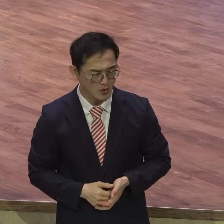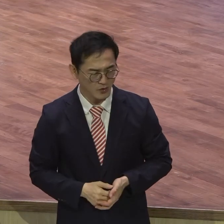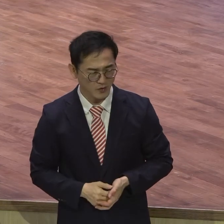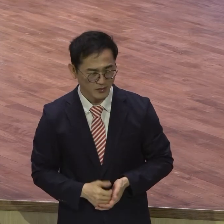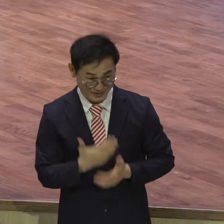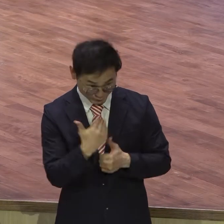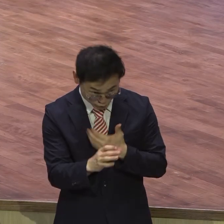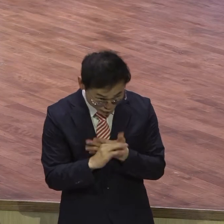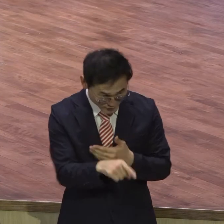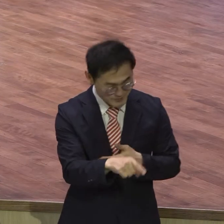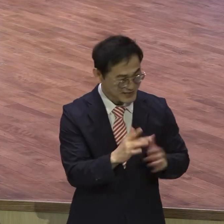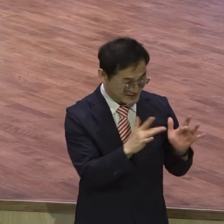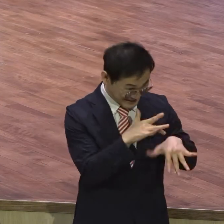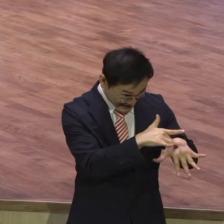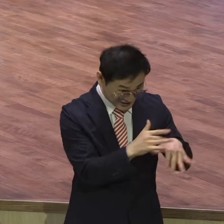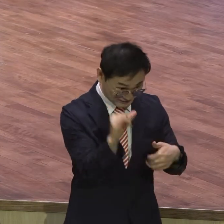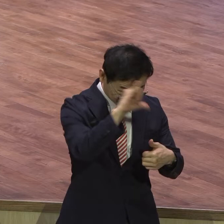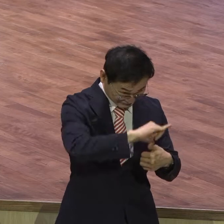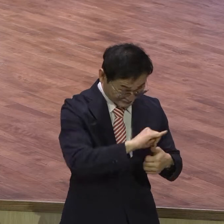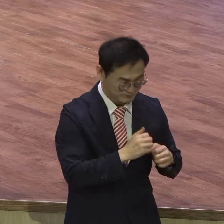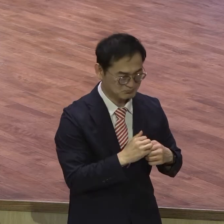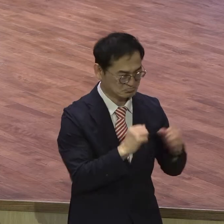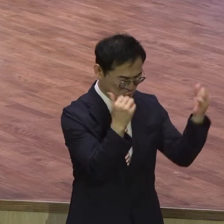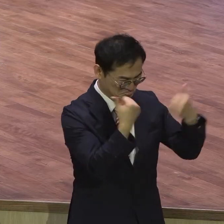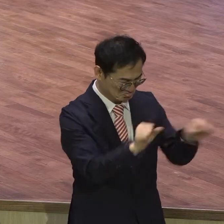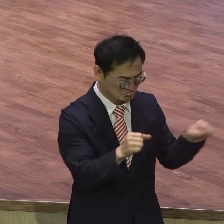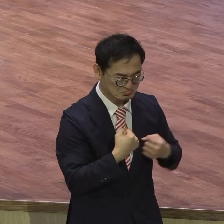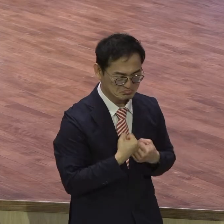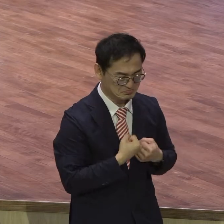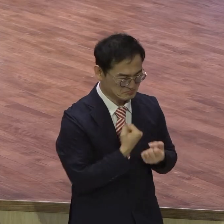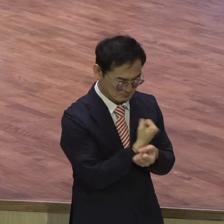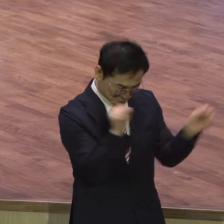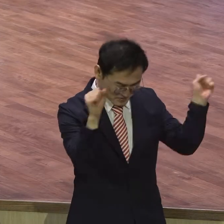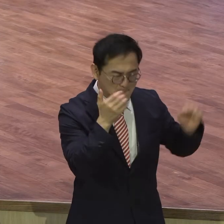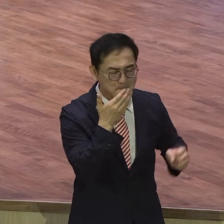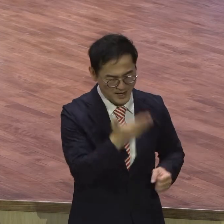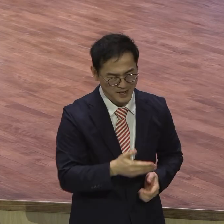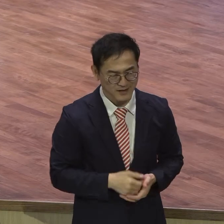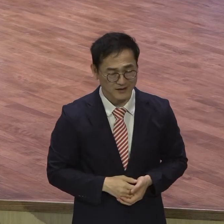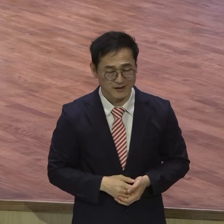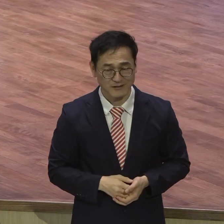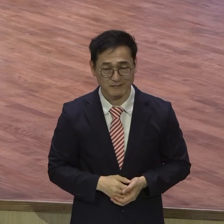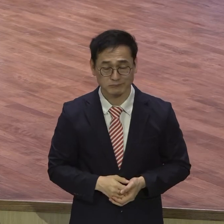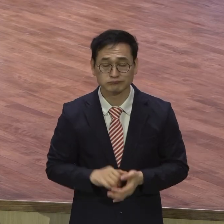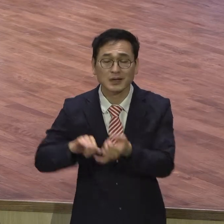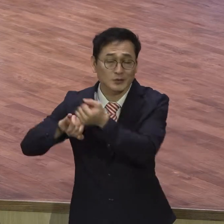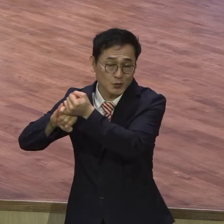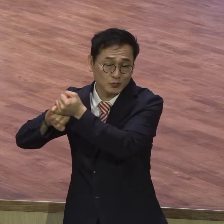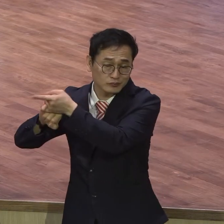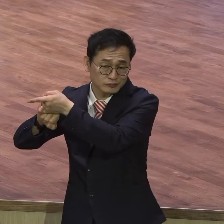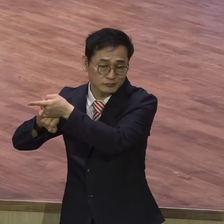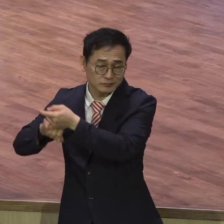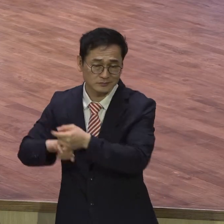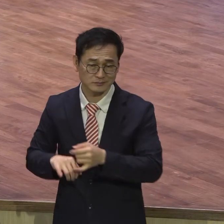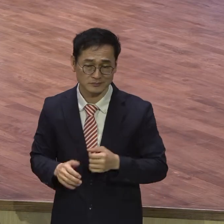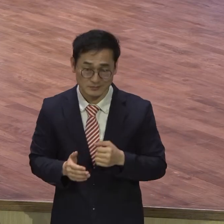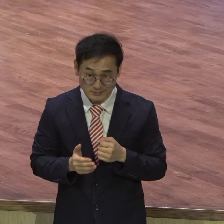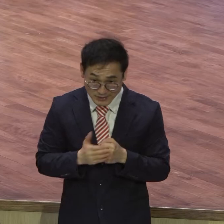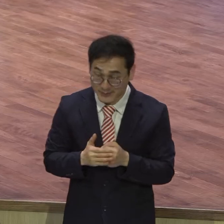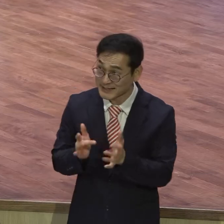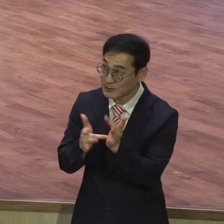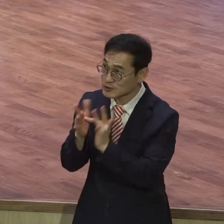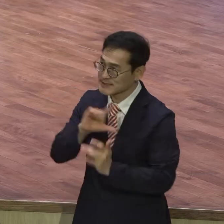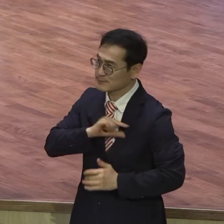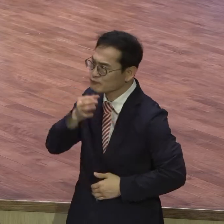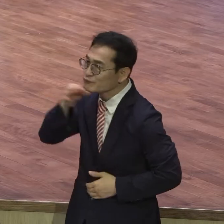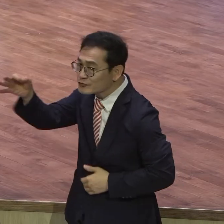분명히 말씀하고 있어요 미치신 예수께서 임하시는 순간 귀신이 쫓겨나게 되어있다